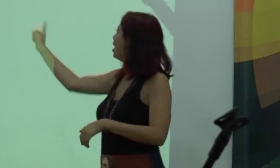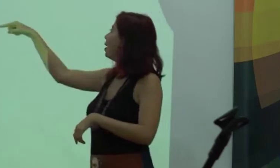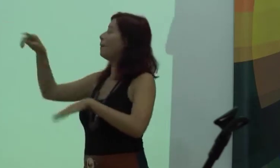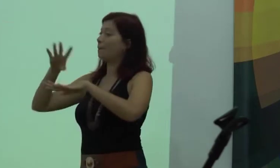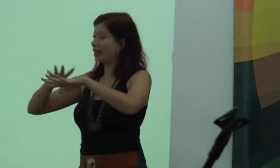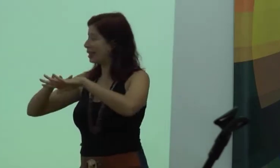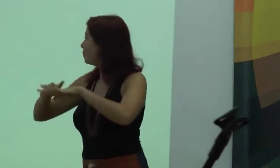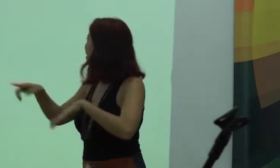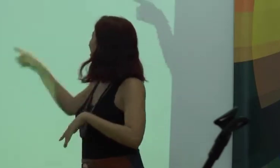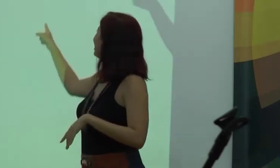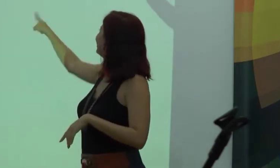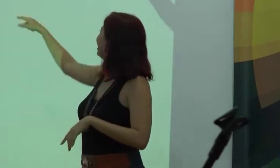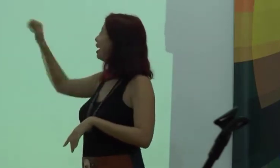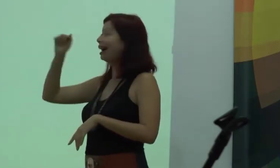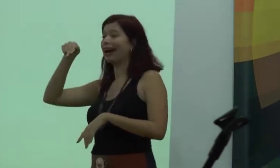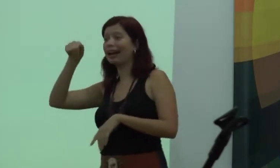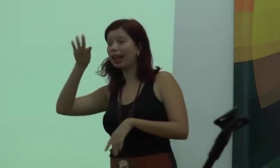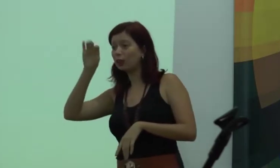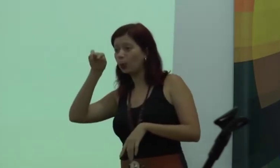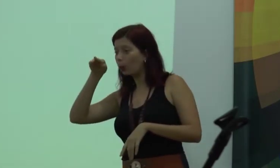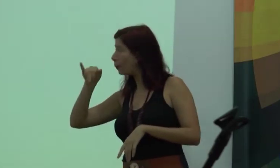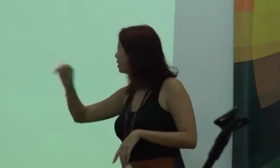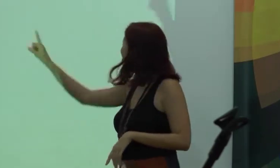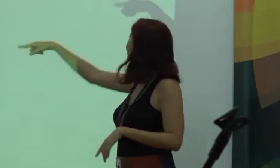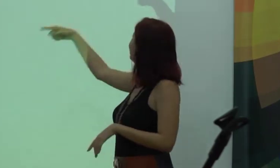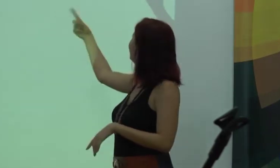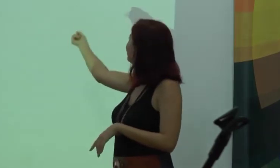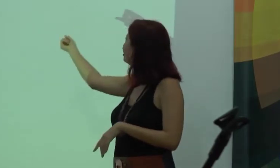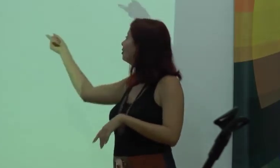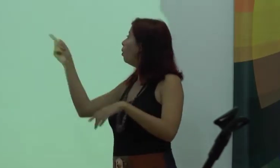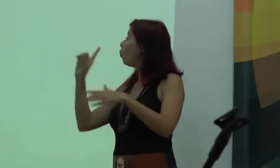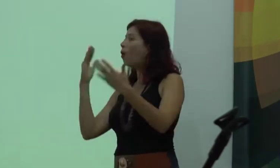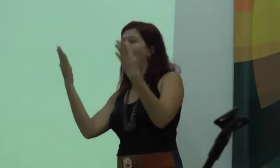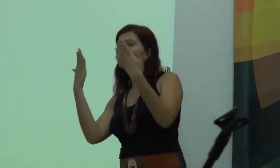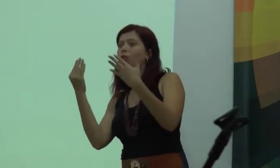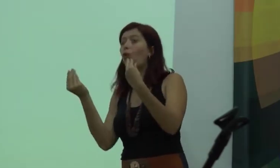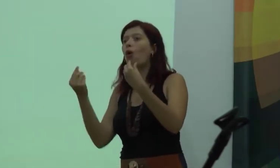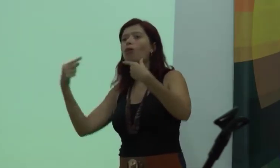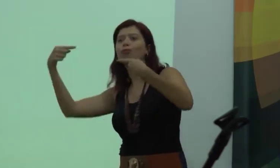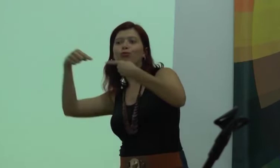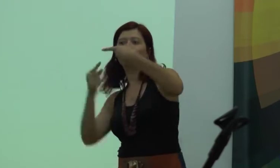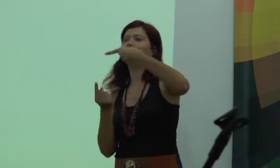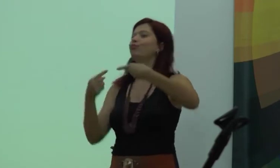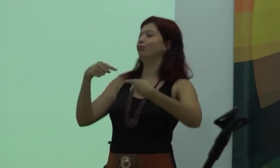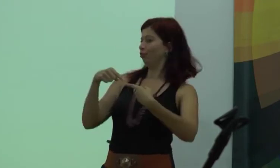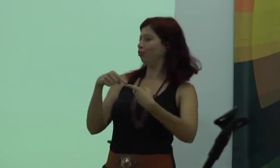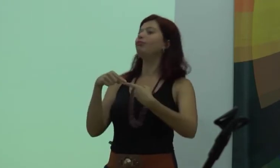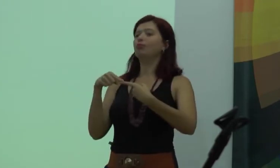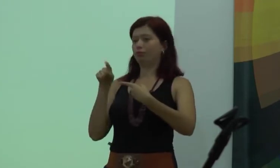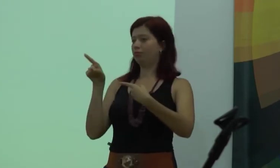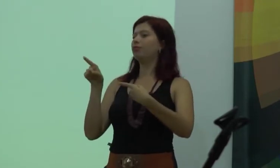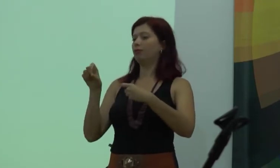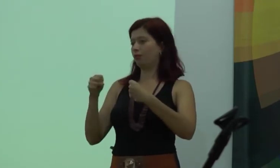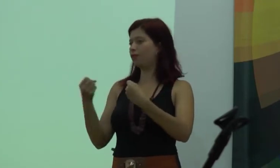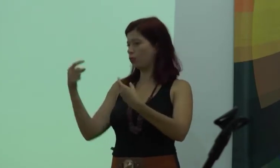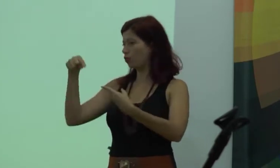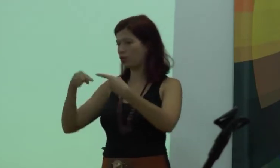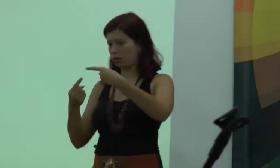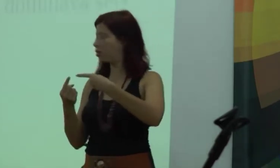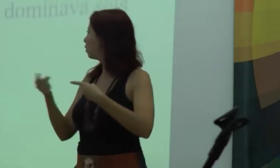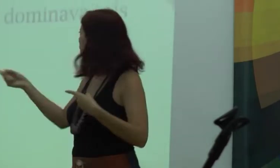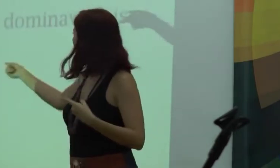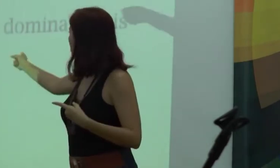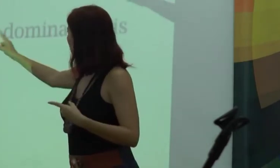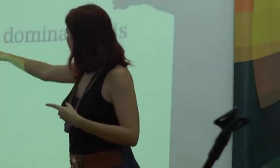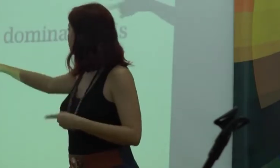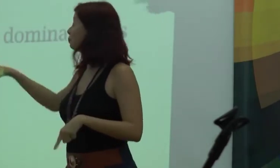Então, era um ensino difícil, da retórica, né?